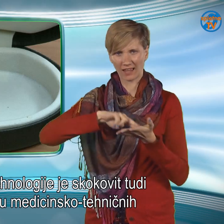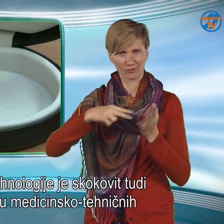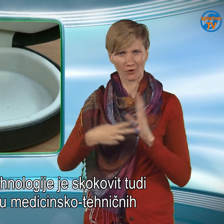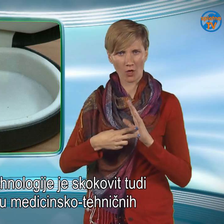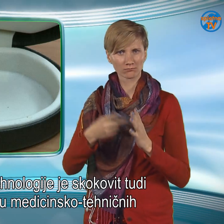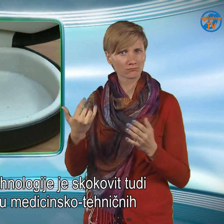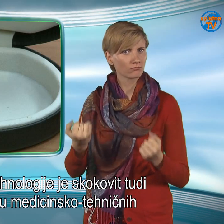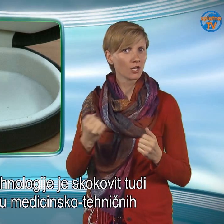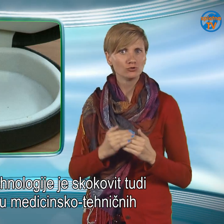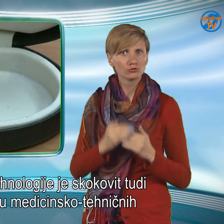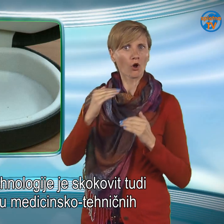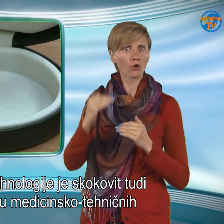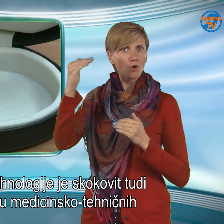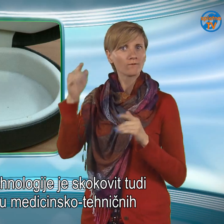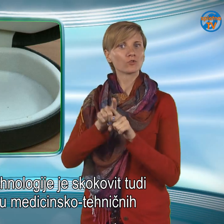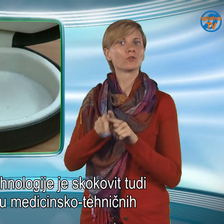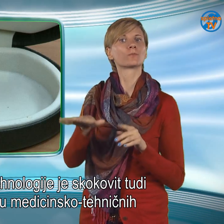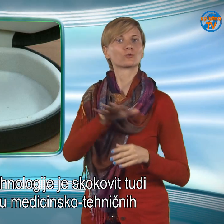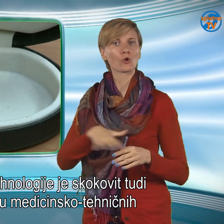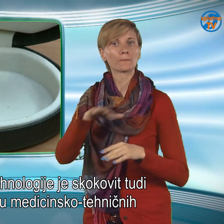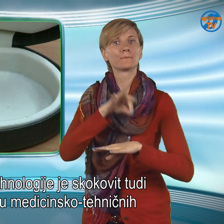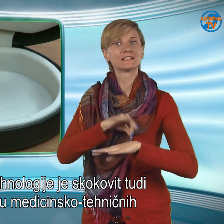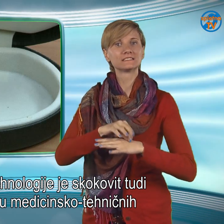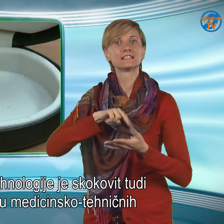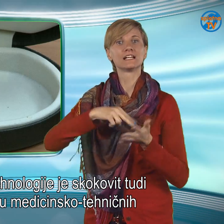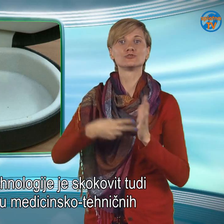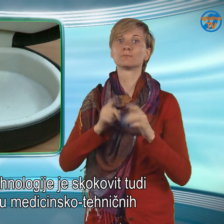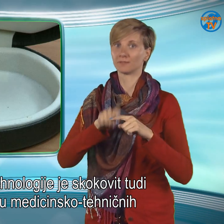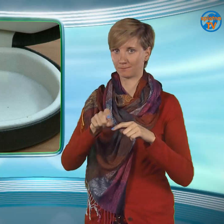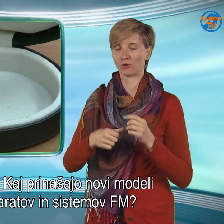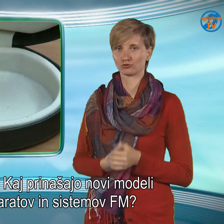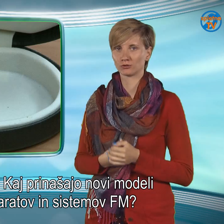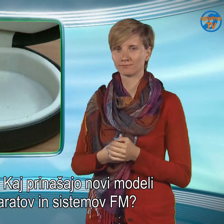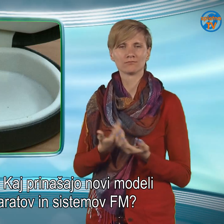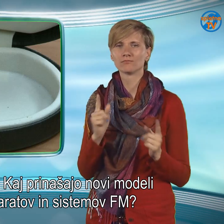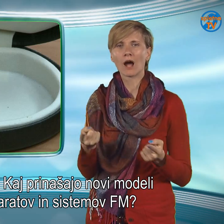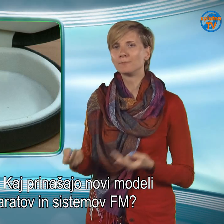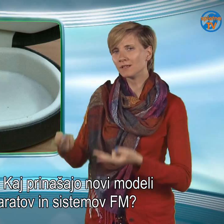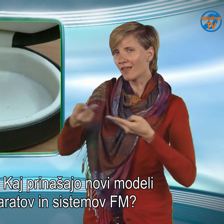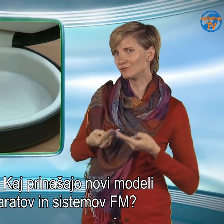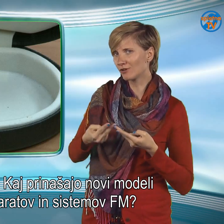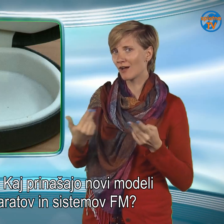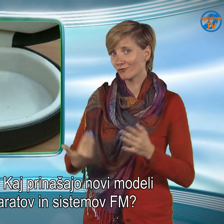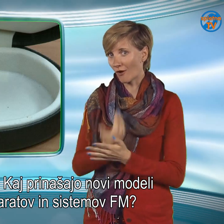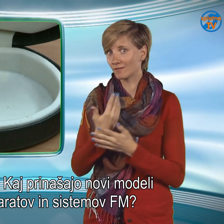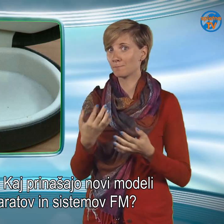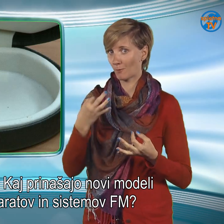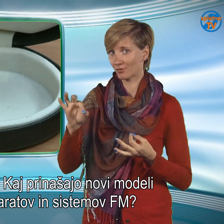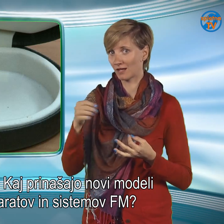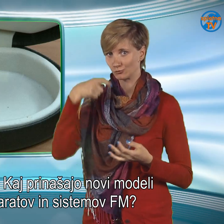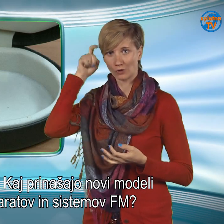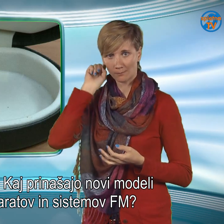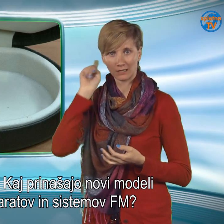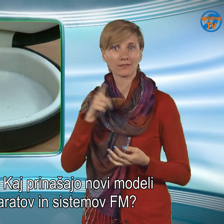Napredek tehnologije je skokovit tudi na področju medicinsko-tehničnih pripomočkov. Kaj prinašajo novi